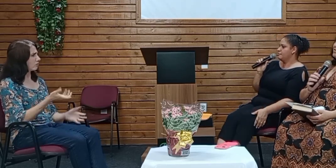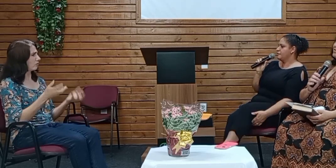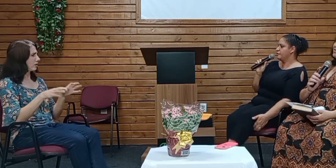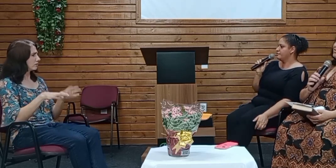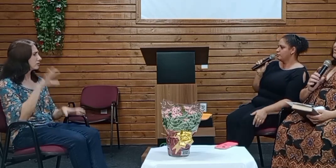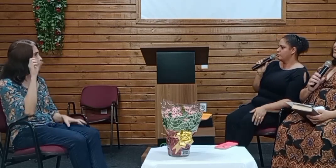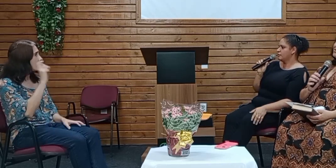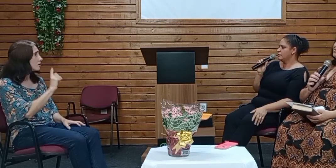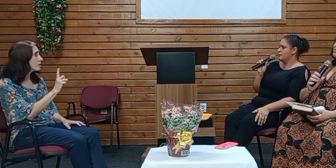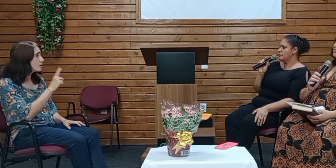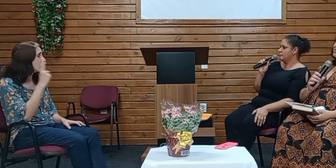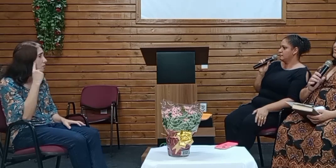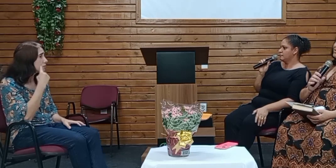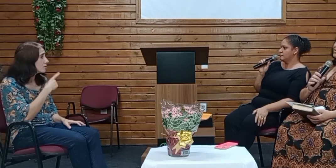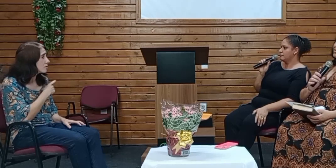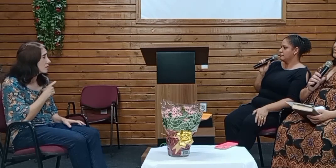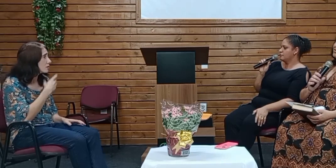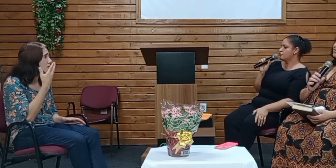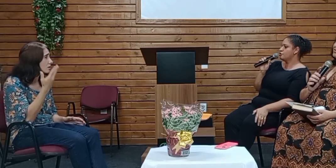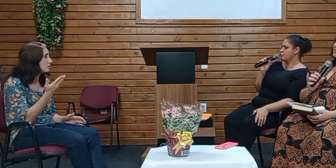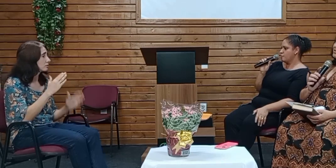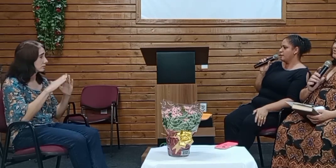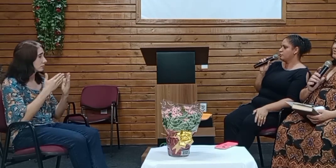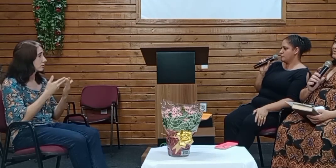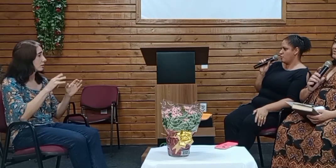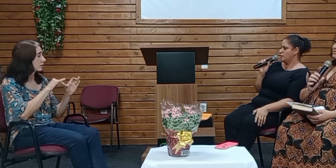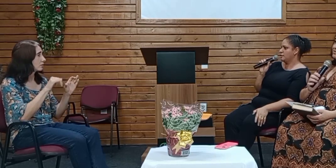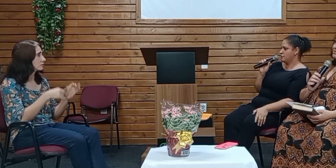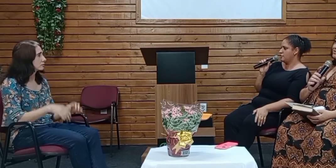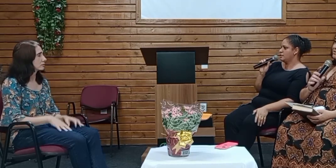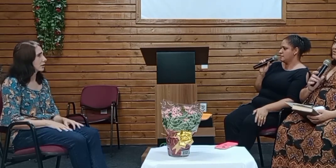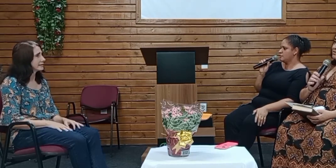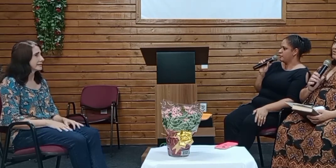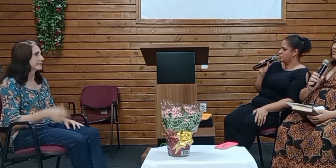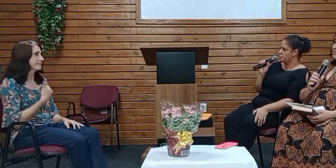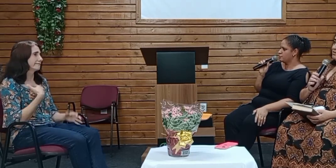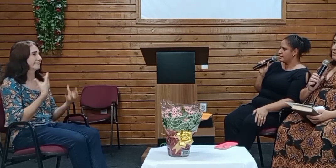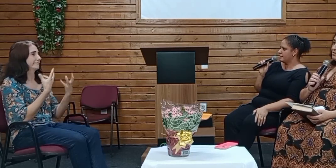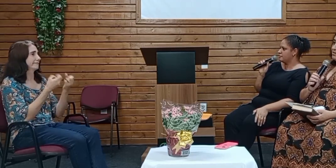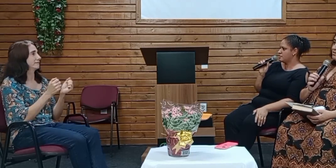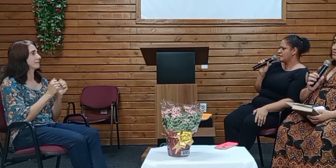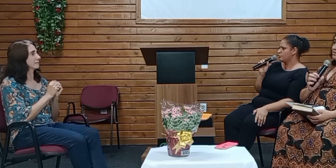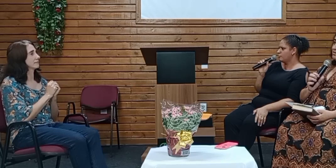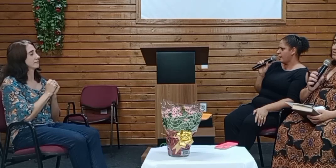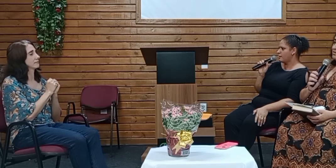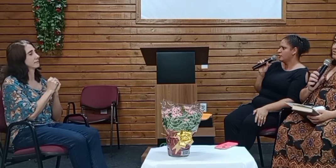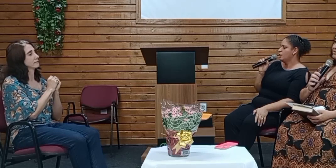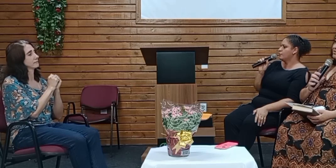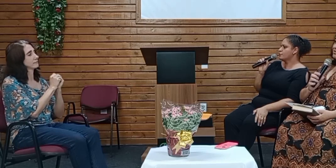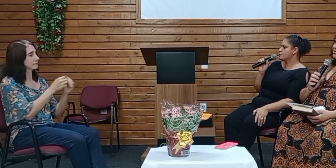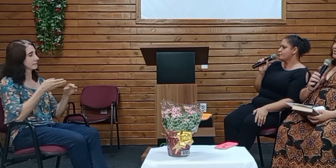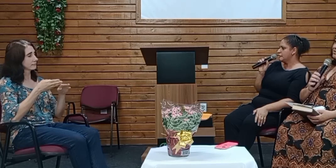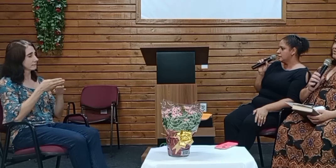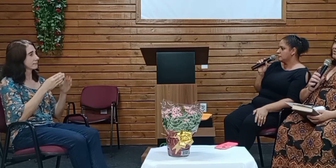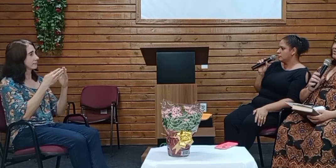a minha mãe falou que tinha descoberto uma escola que tinha ensino para surdos, aí ela disse, eu não quero, porque